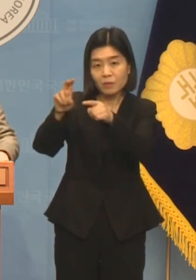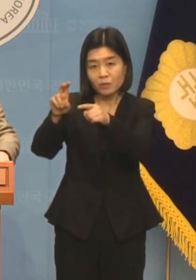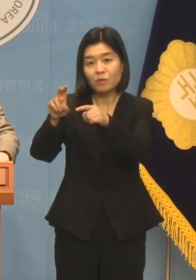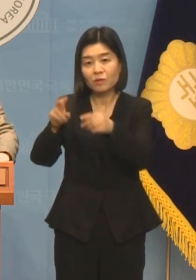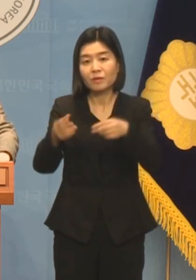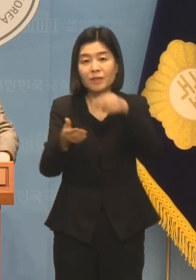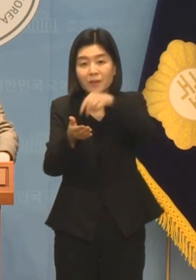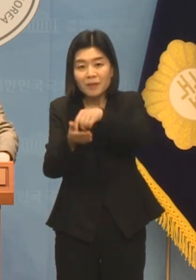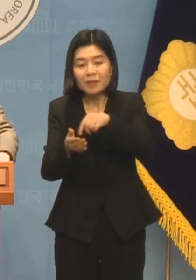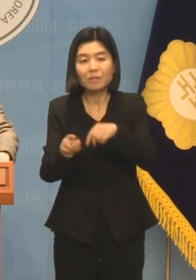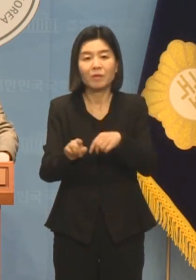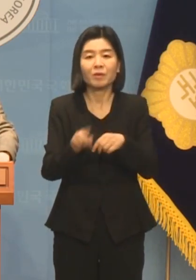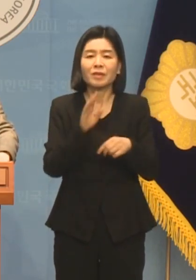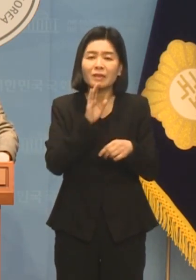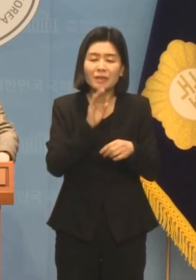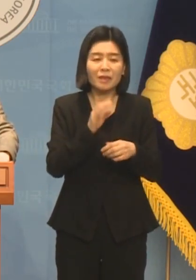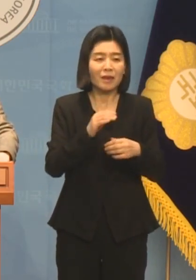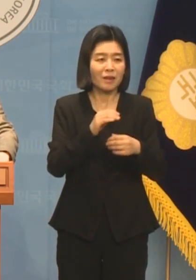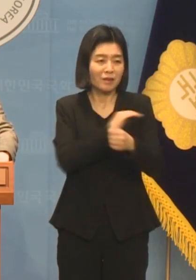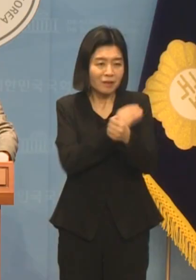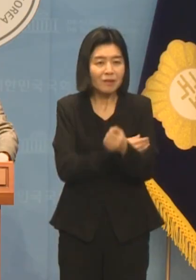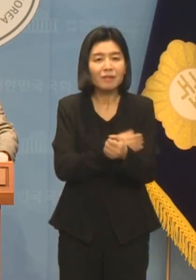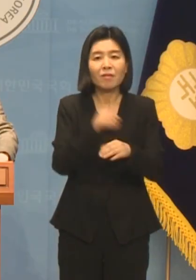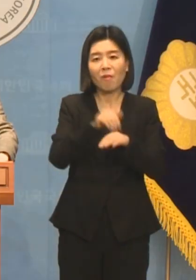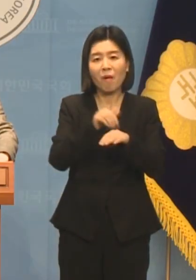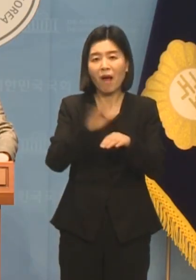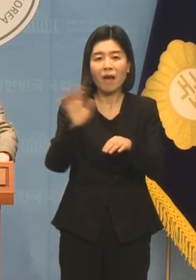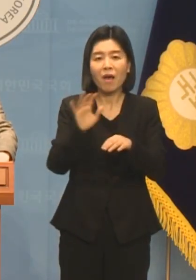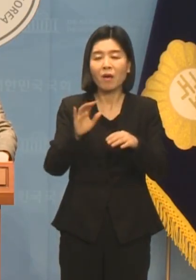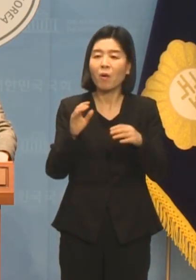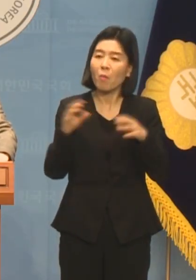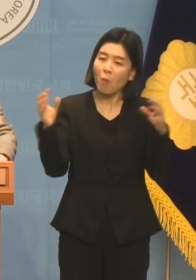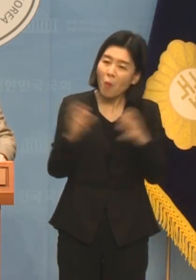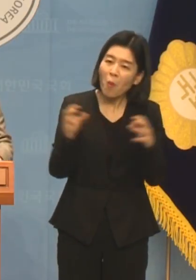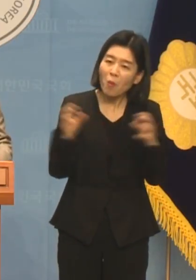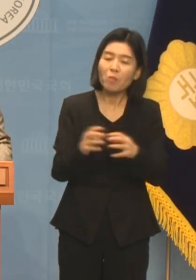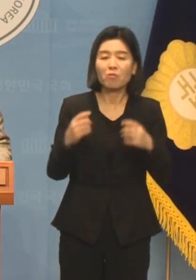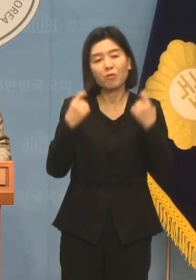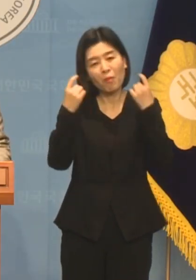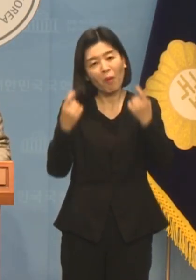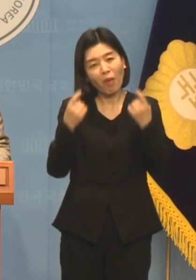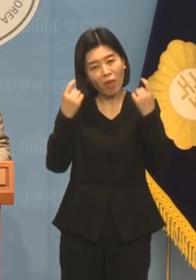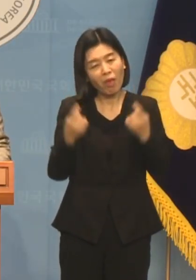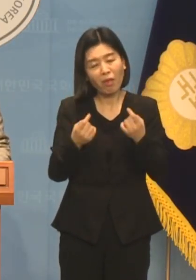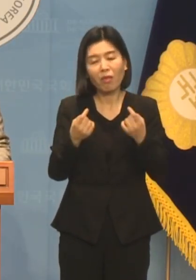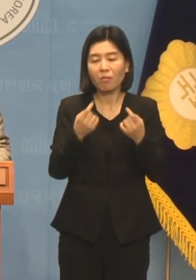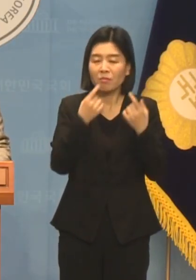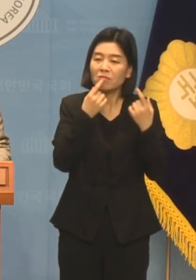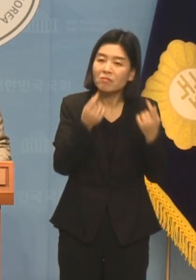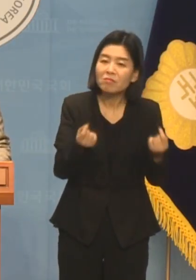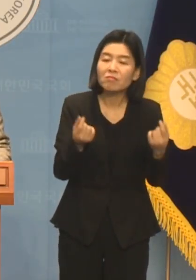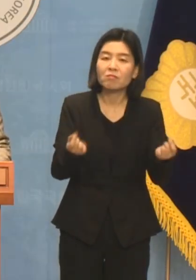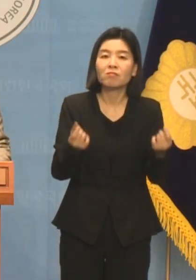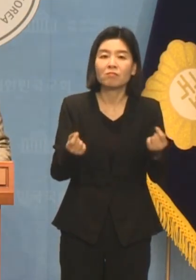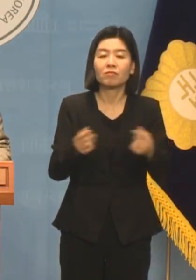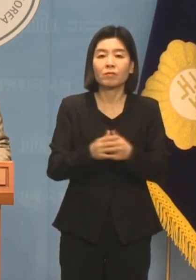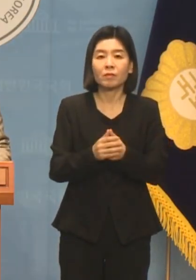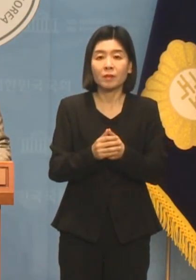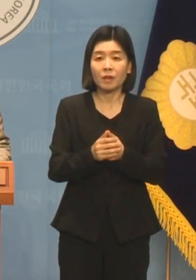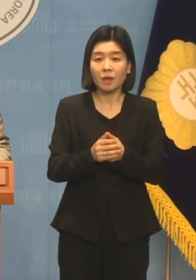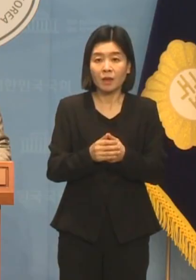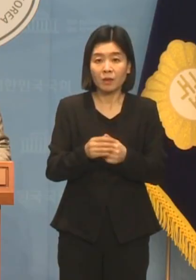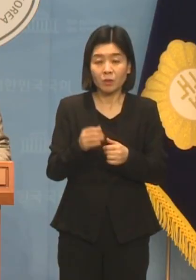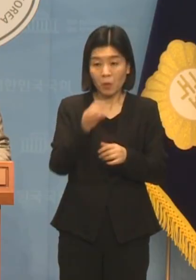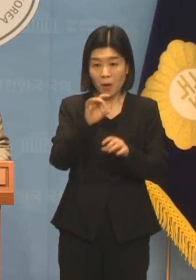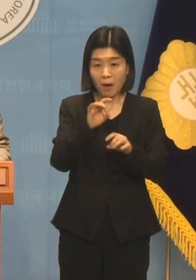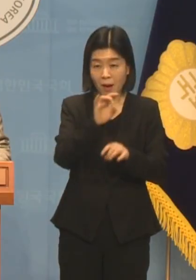강화보다는 개모임 여행 수준의 지출이 되어서 있었습니다. 뿐만 아니라